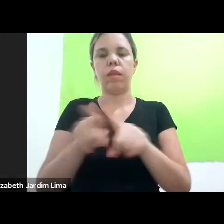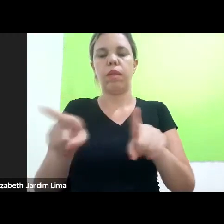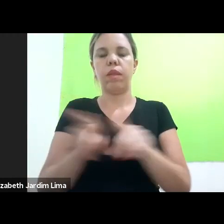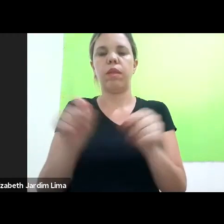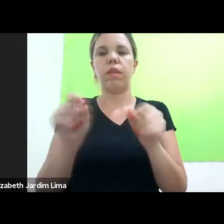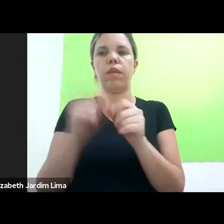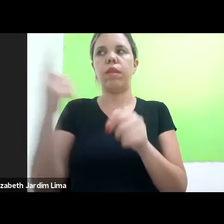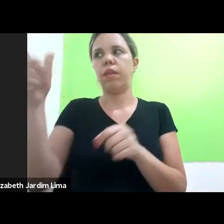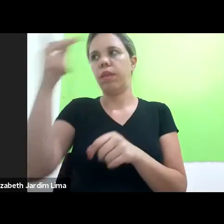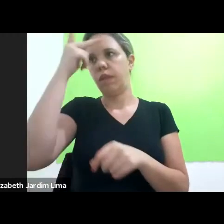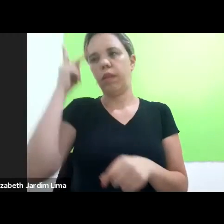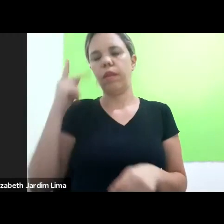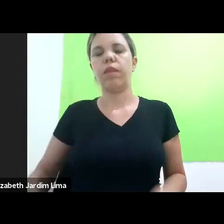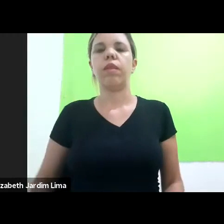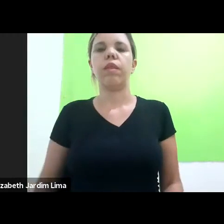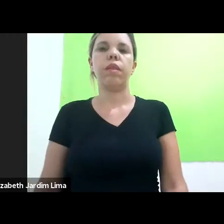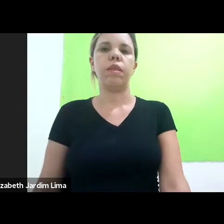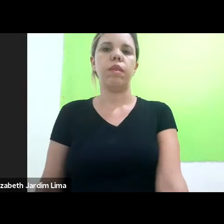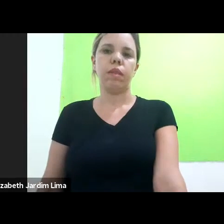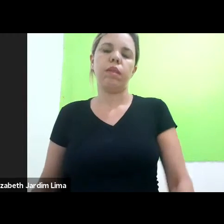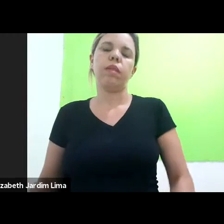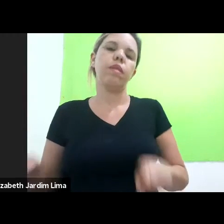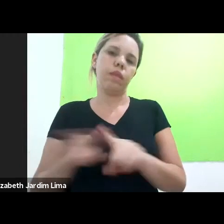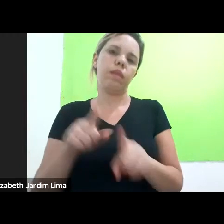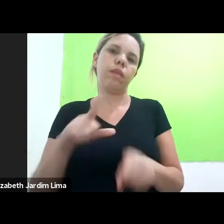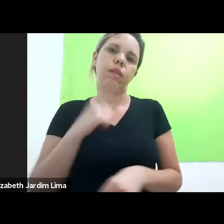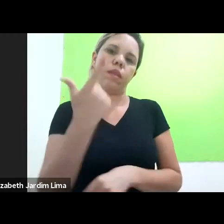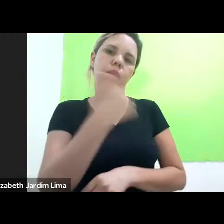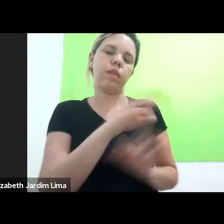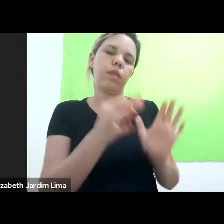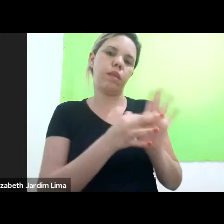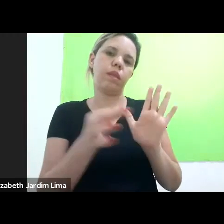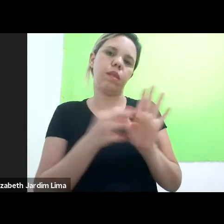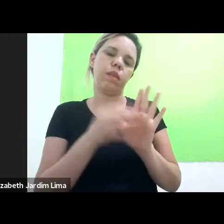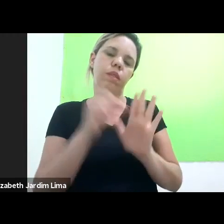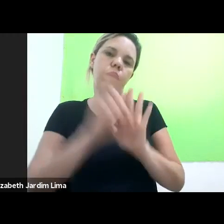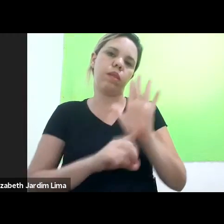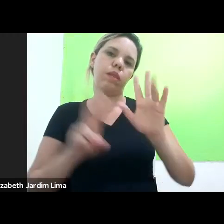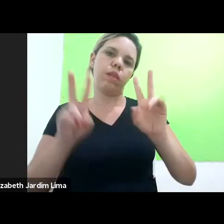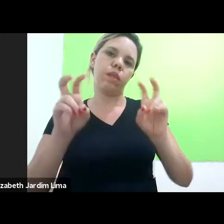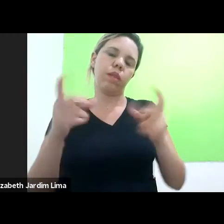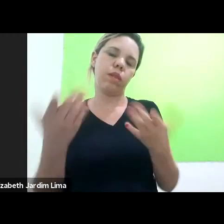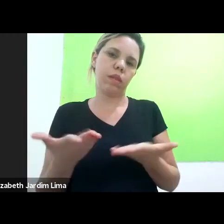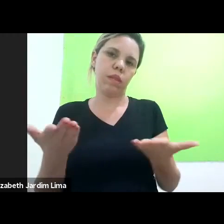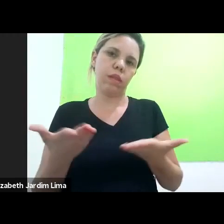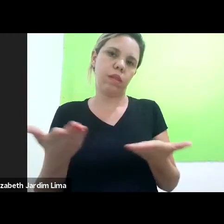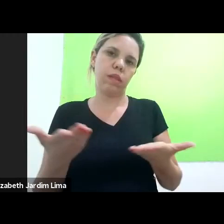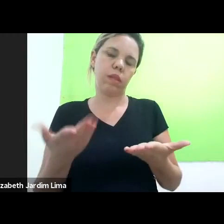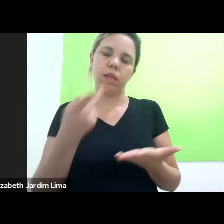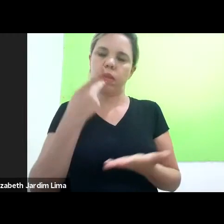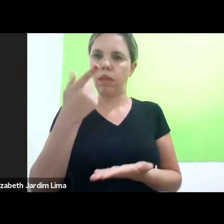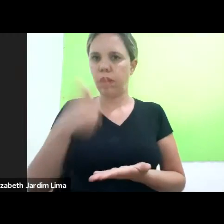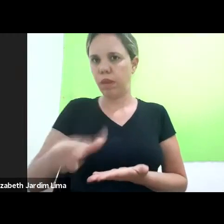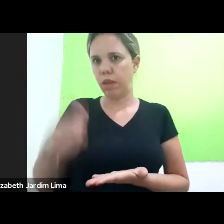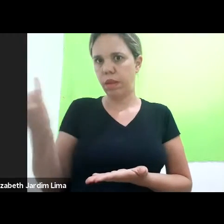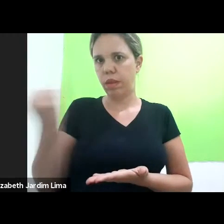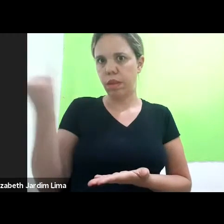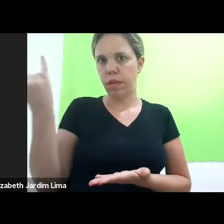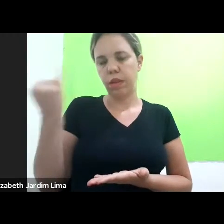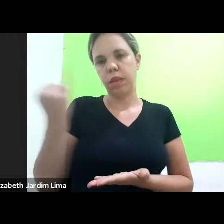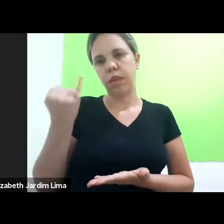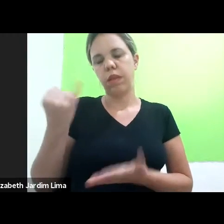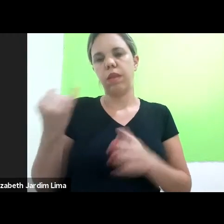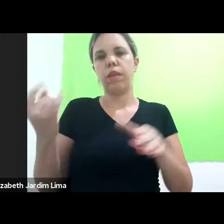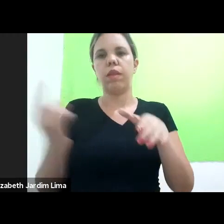outras pessoas também tenham um outro olhar sobre o direito, né? E aqui eu ressalto muito a importância, né, das